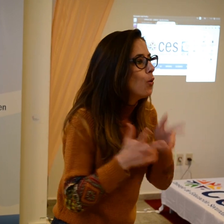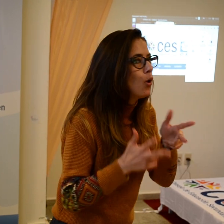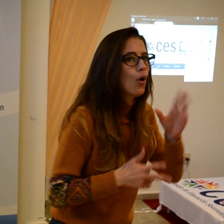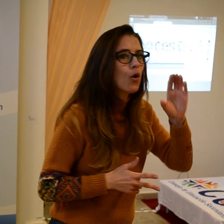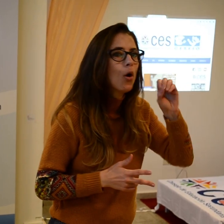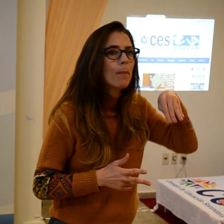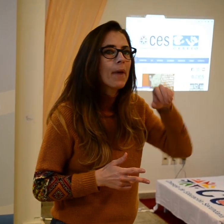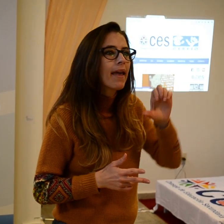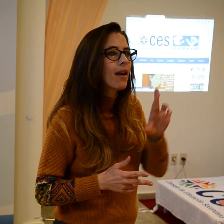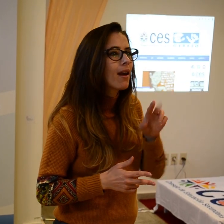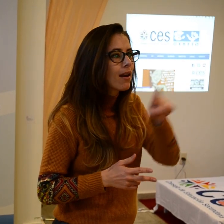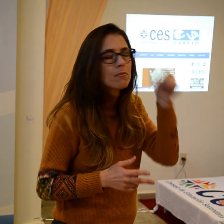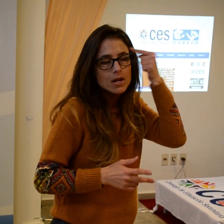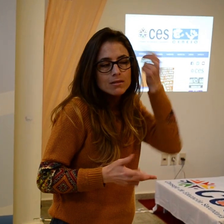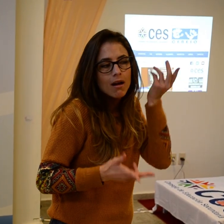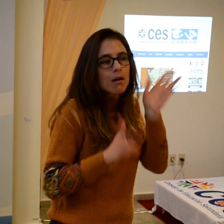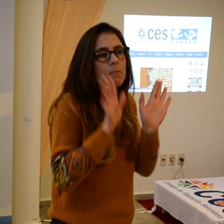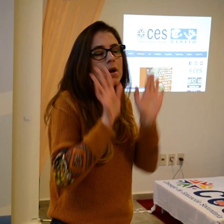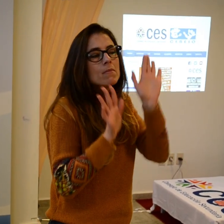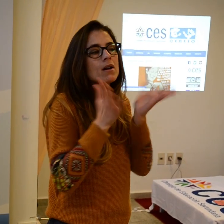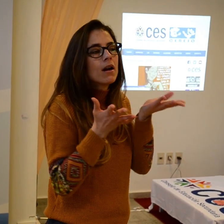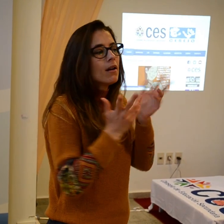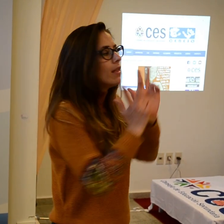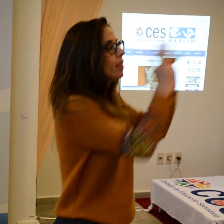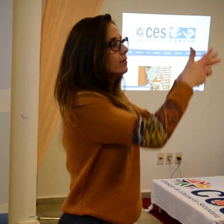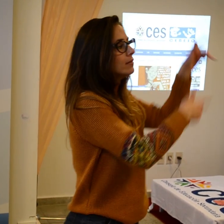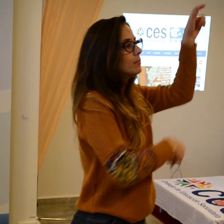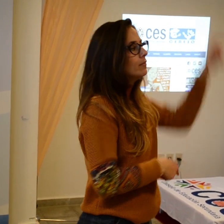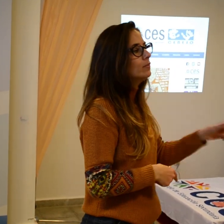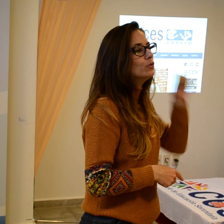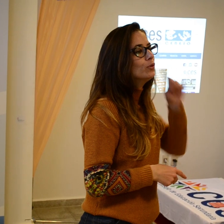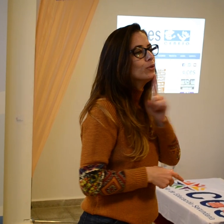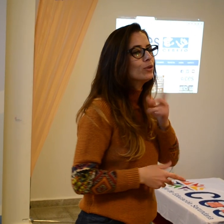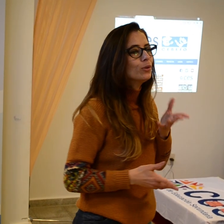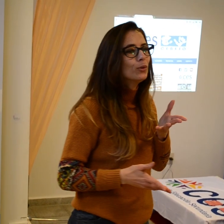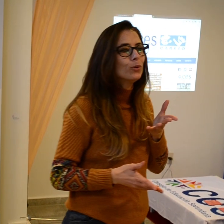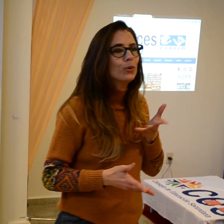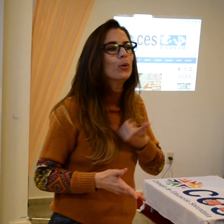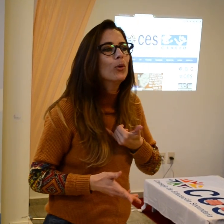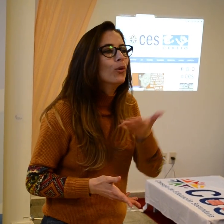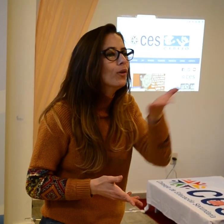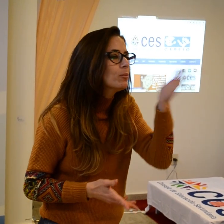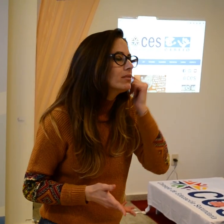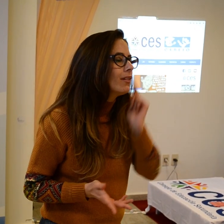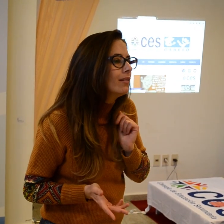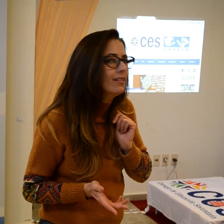¿cómo sería? ¿Cómo lo harían? Piensen ustedes, ¿cómo harían en una situación? ¿Cómo se comunicaría con esta persona? ¿Cómo?